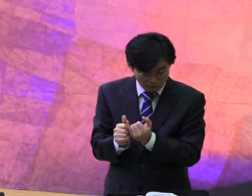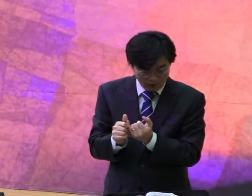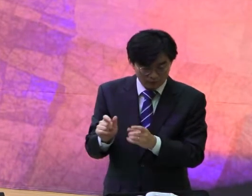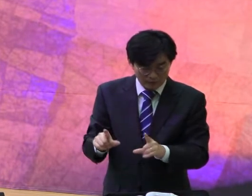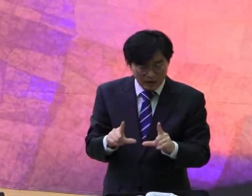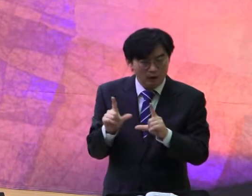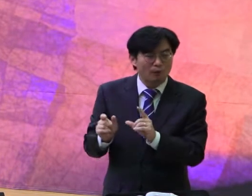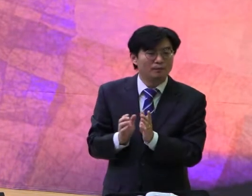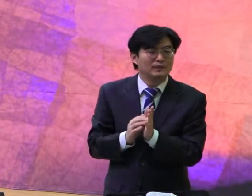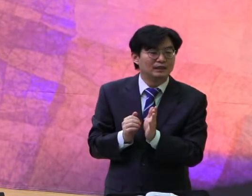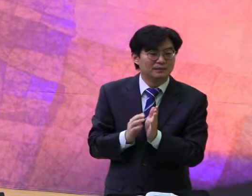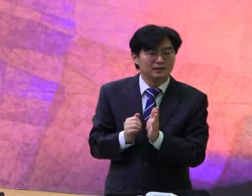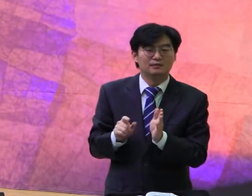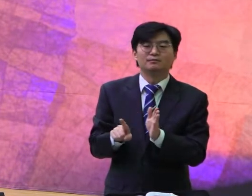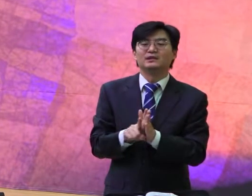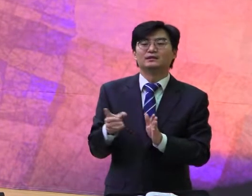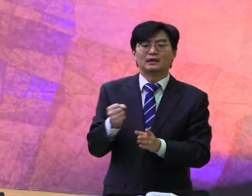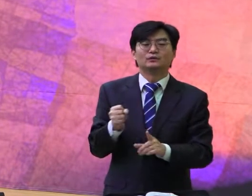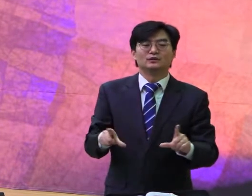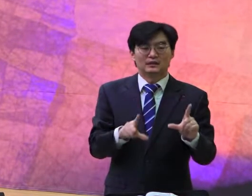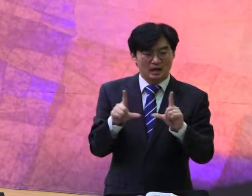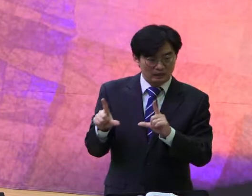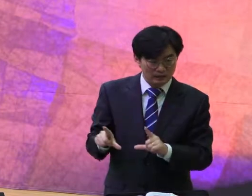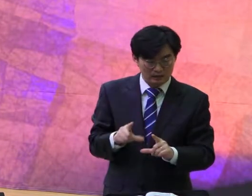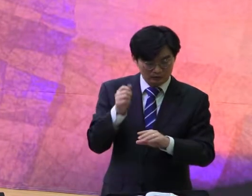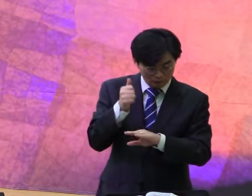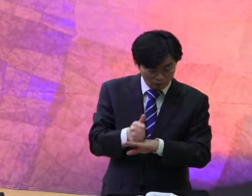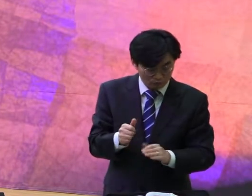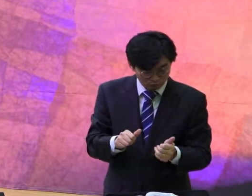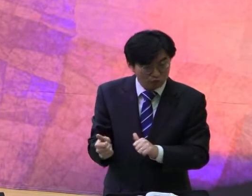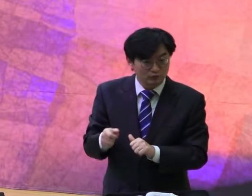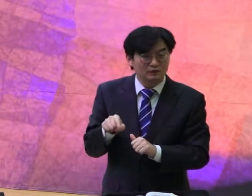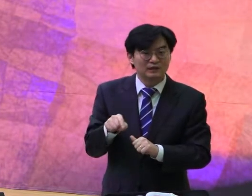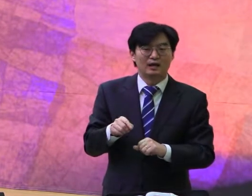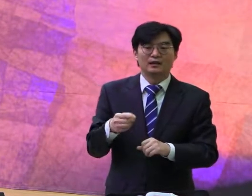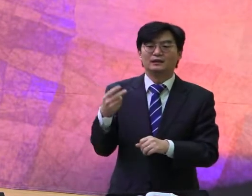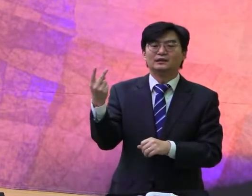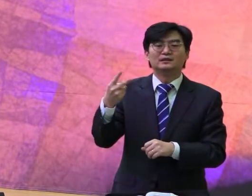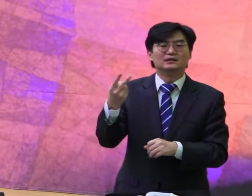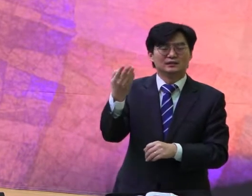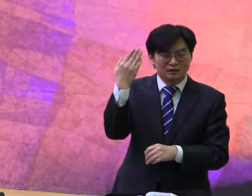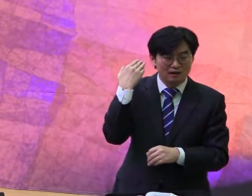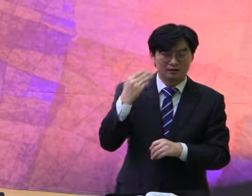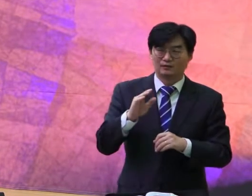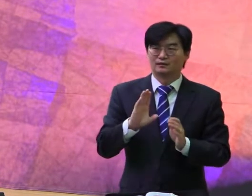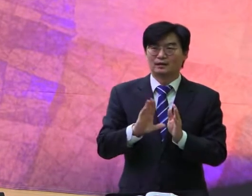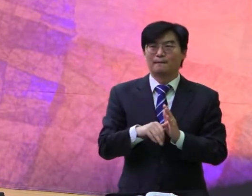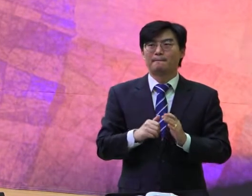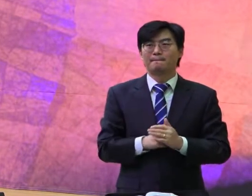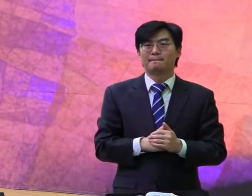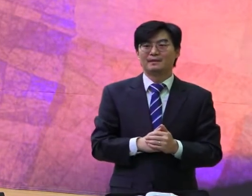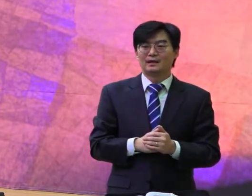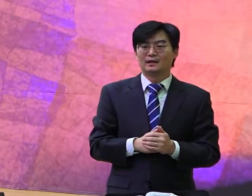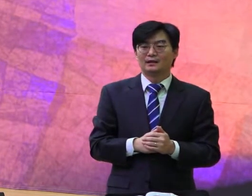하는 그런 삶을 살았습니다. 그렇게 얼마 동안 거기서 산지